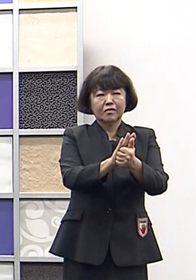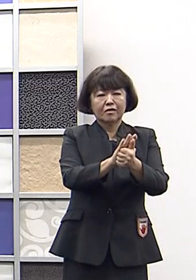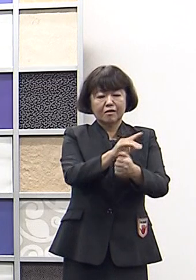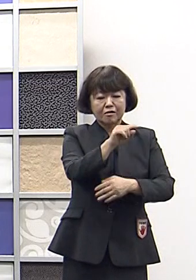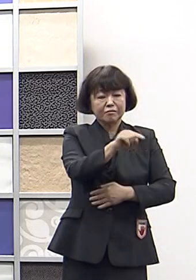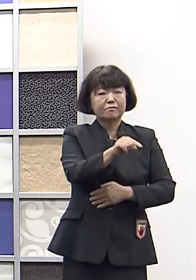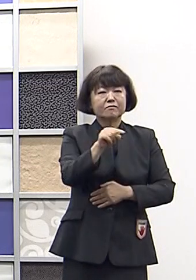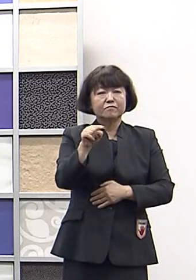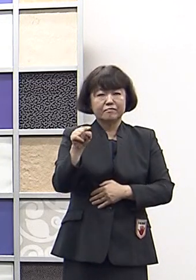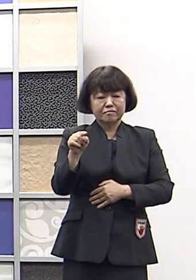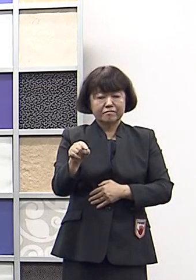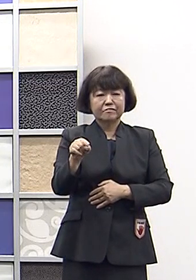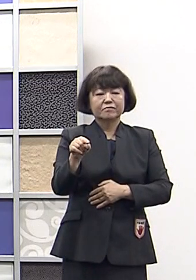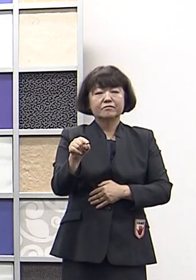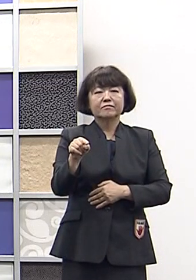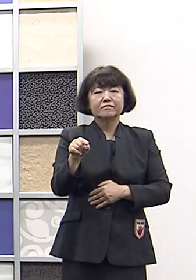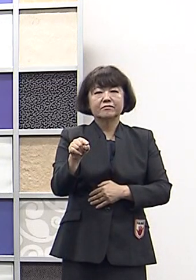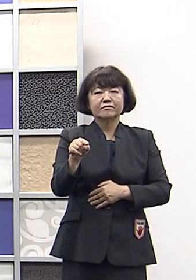ね、その、